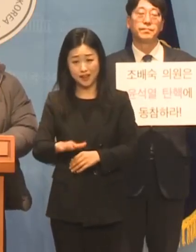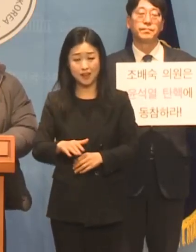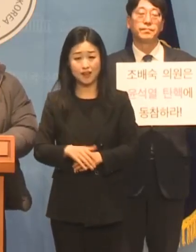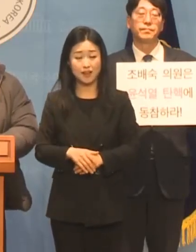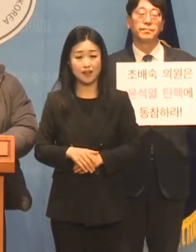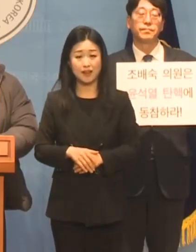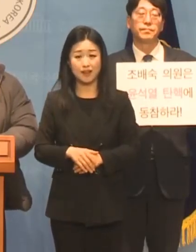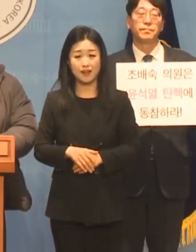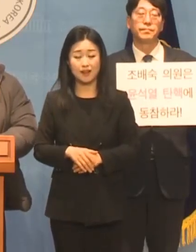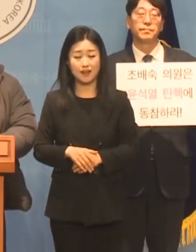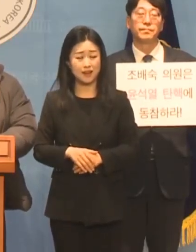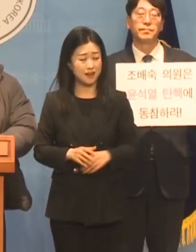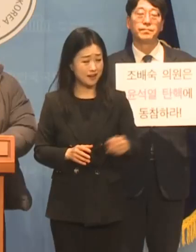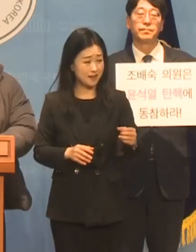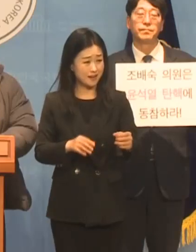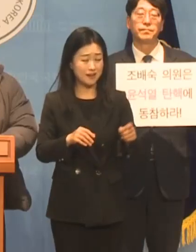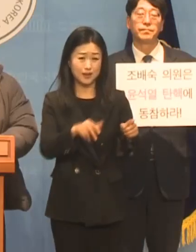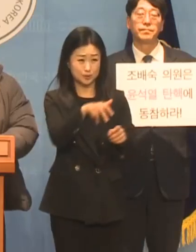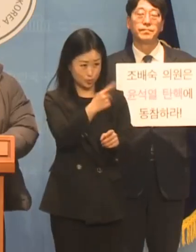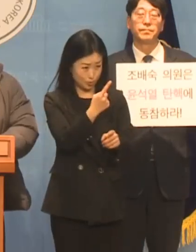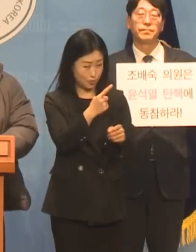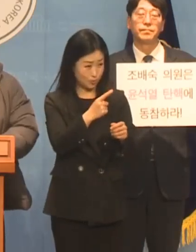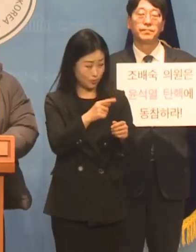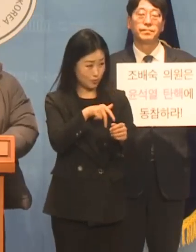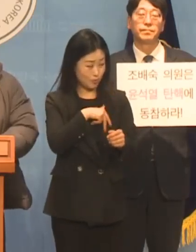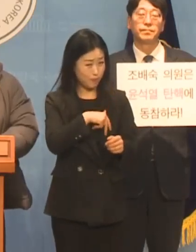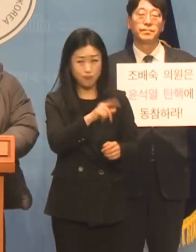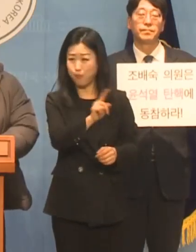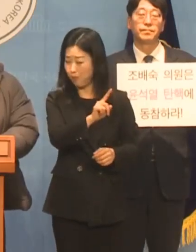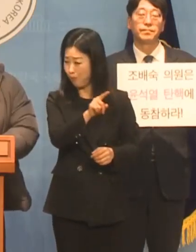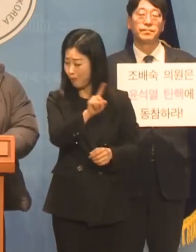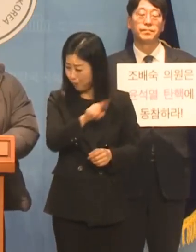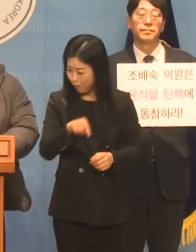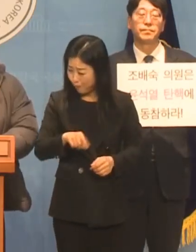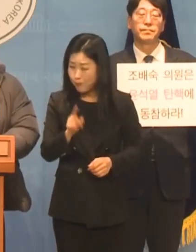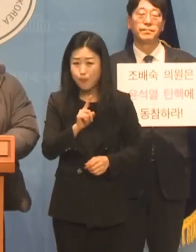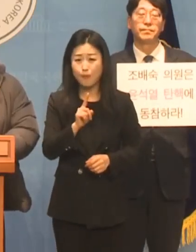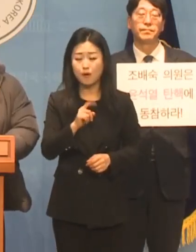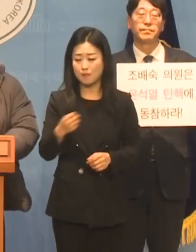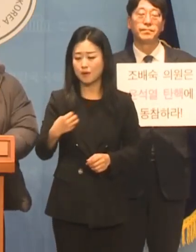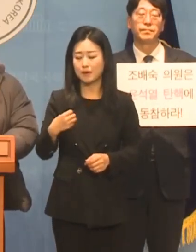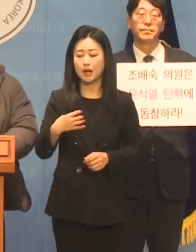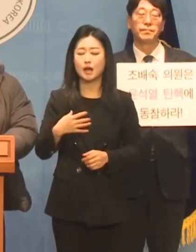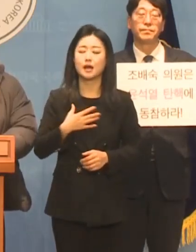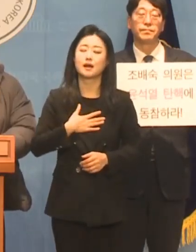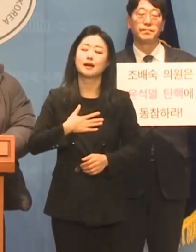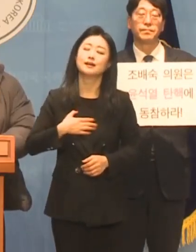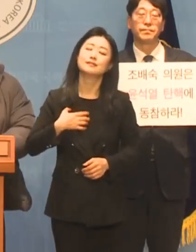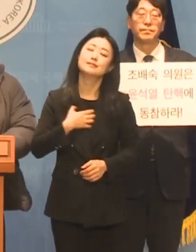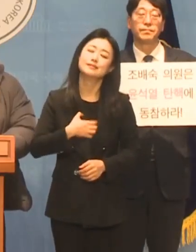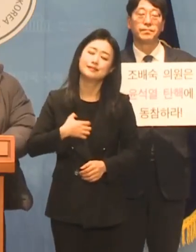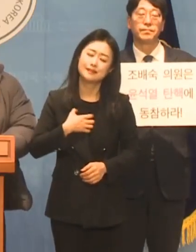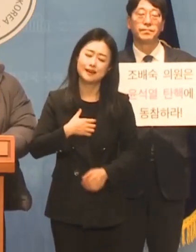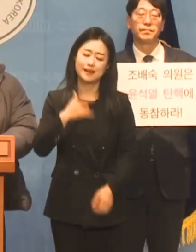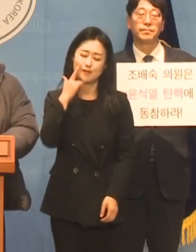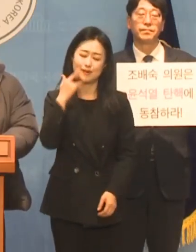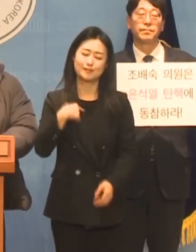참 그 이야기를 많이 하더라고요. 이런 거 봤을 때 너무 더 가슴이 더 아프고, 그냥 부모로서도